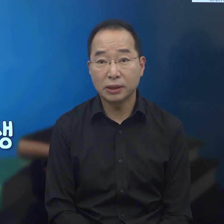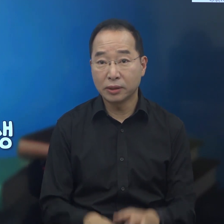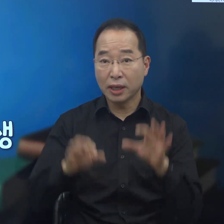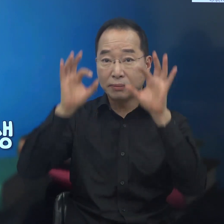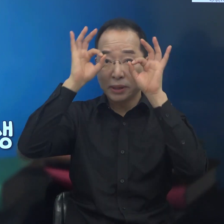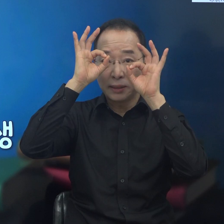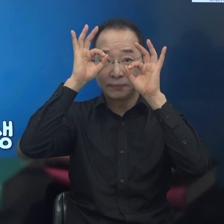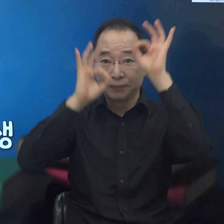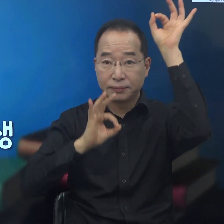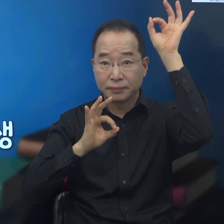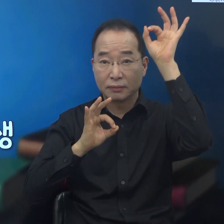이렇게 합니다.